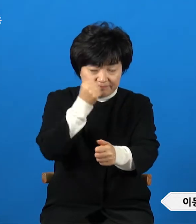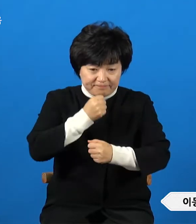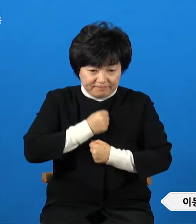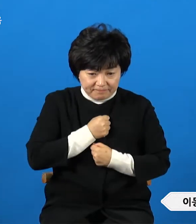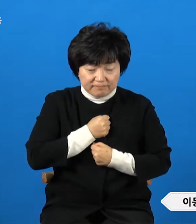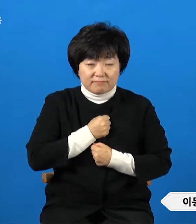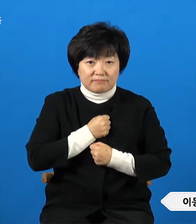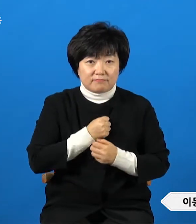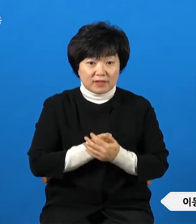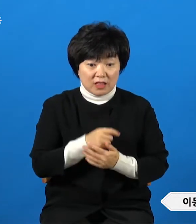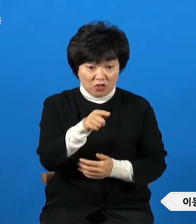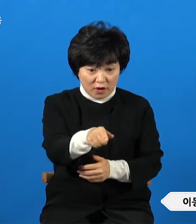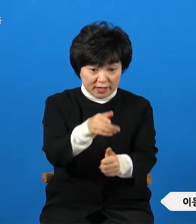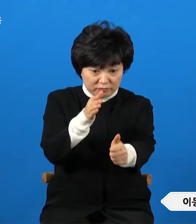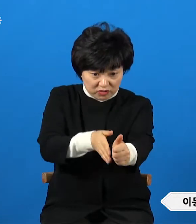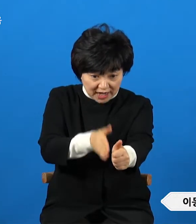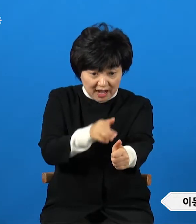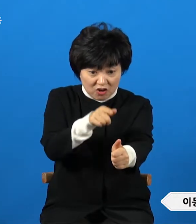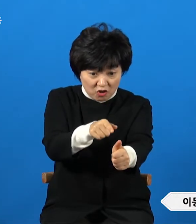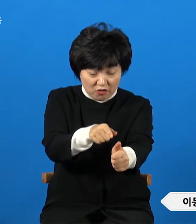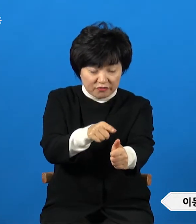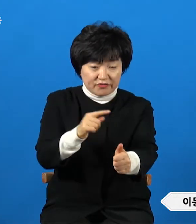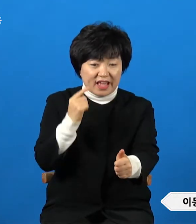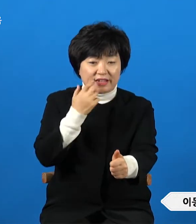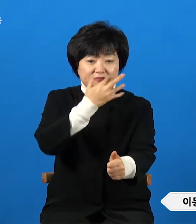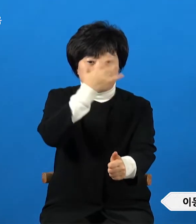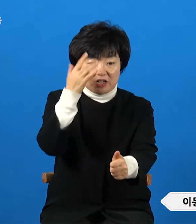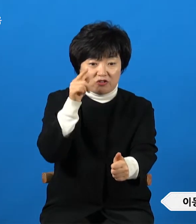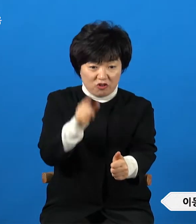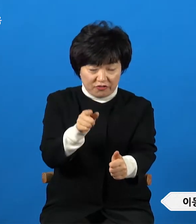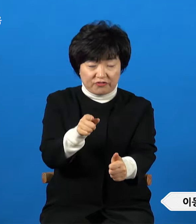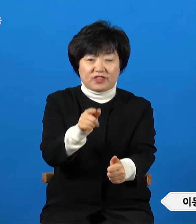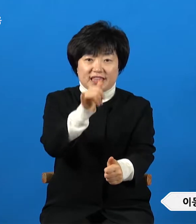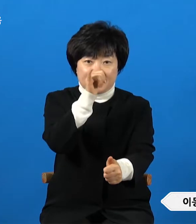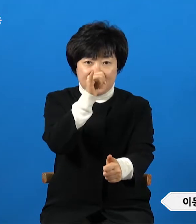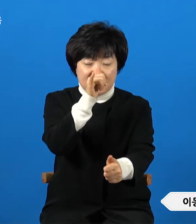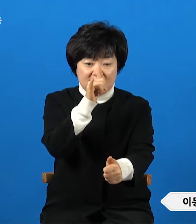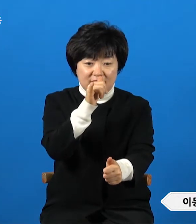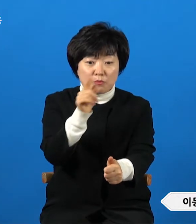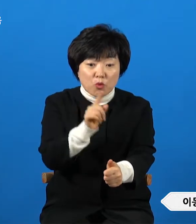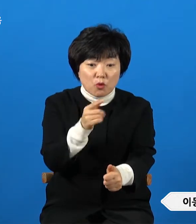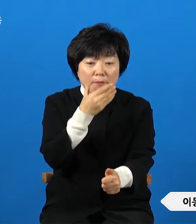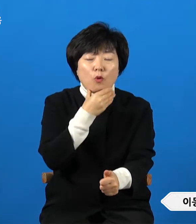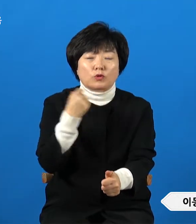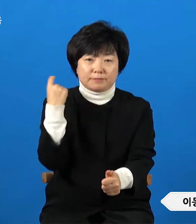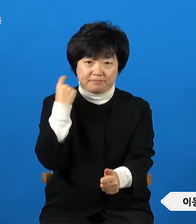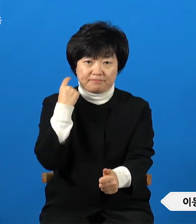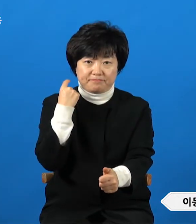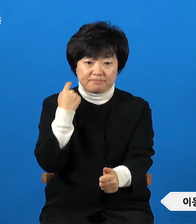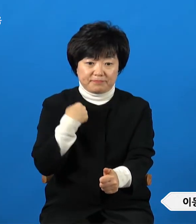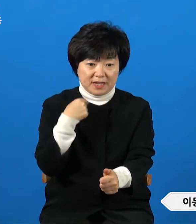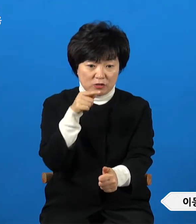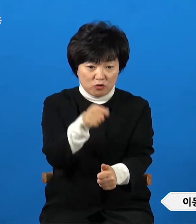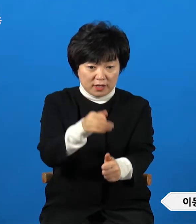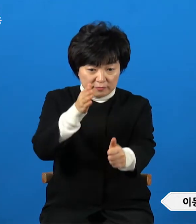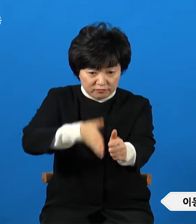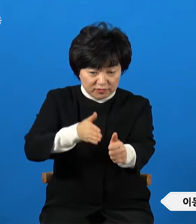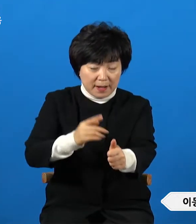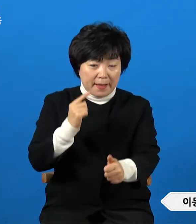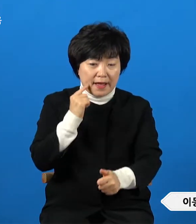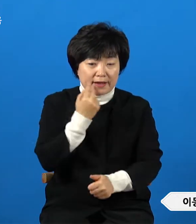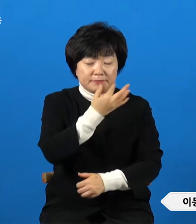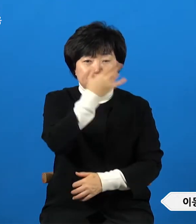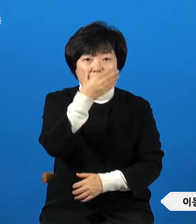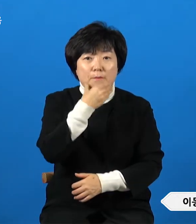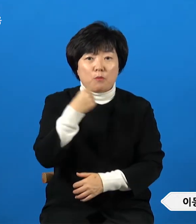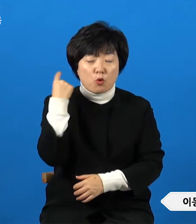너에게 부탁한 것이 있다 이 말이에요. 아름다운 것이 있다. 뭘까요? 복음이에요. 내가 너에게 부탁한 아름다운